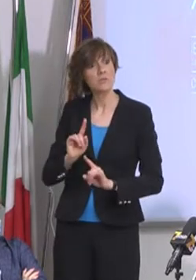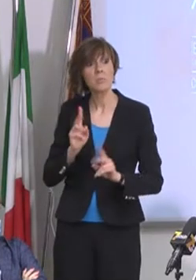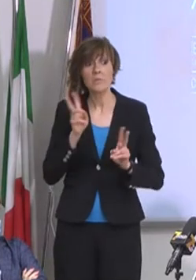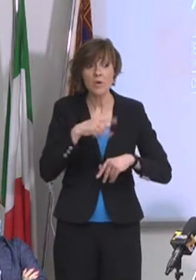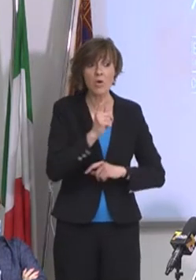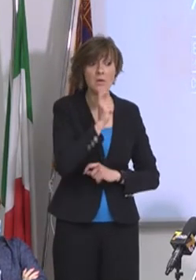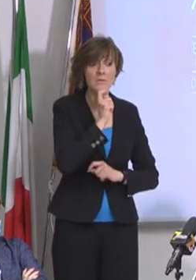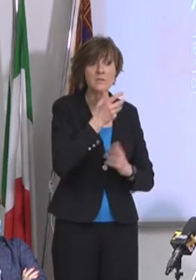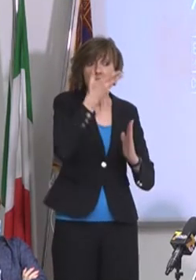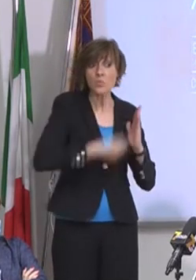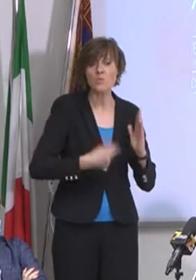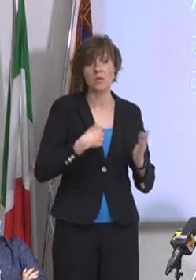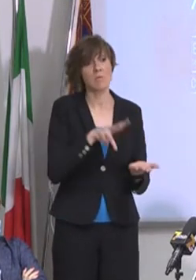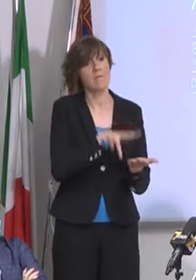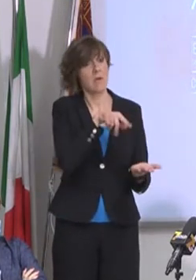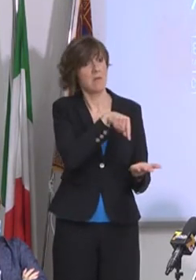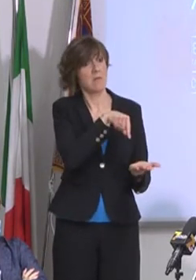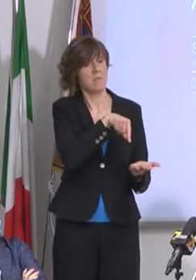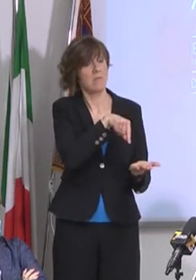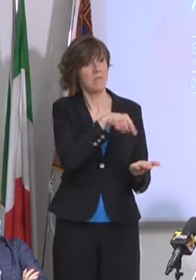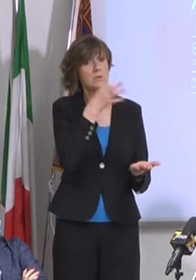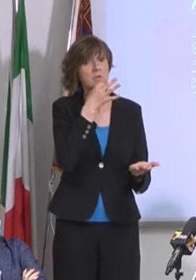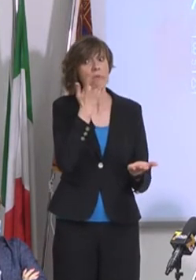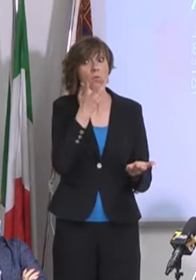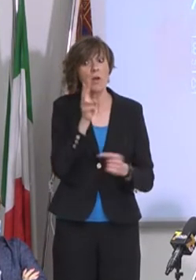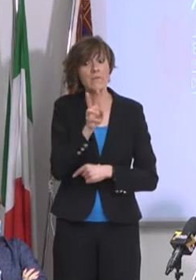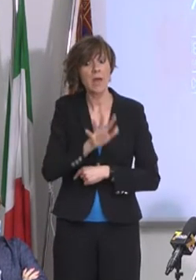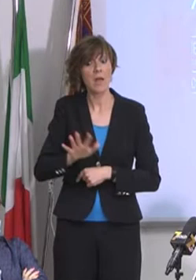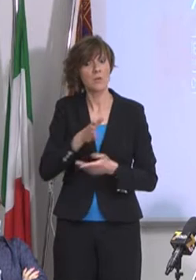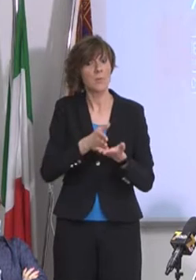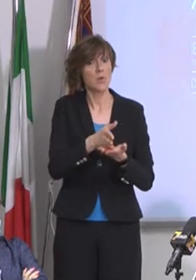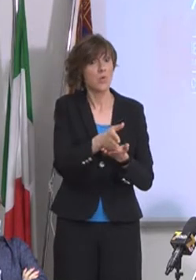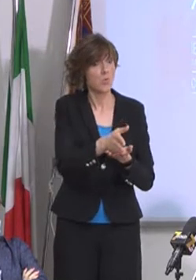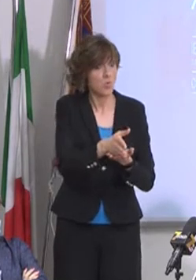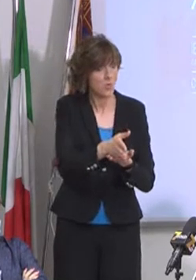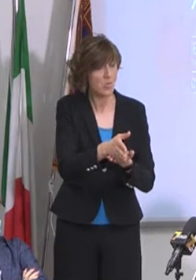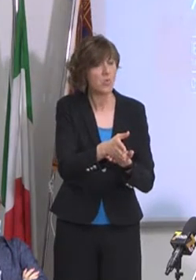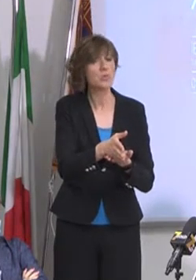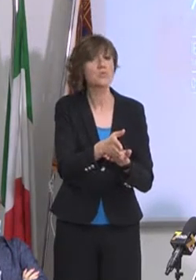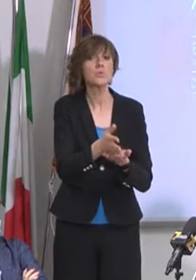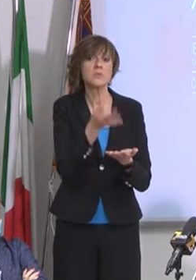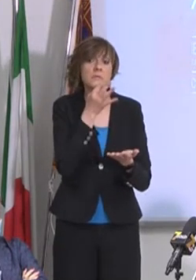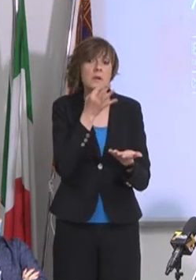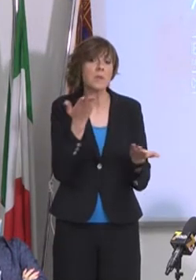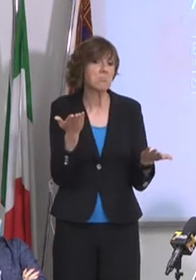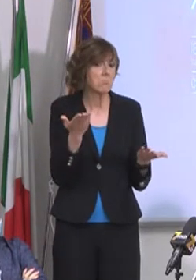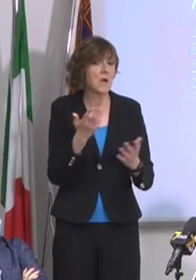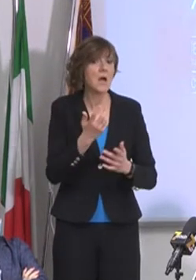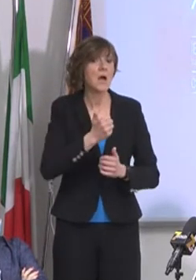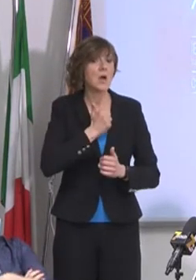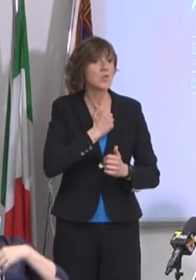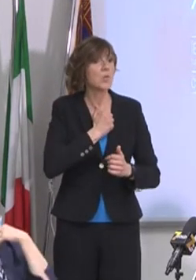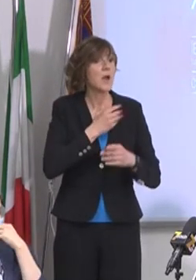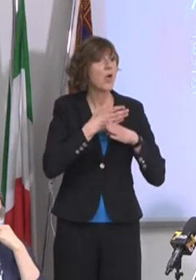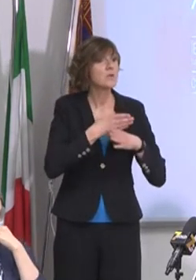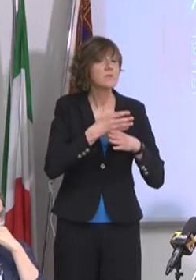e dico anche che chi vuoi fare un percorso inventò la condivisione dell'autonomia non è un favore a me non lo deve